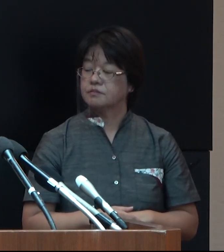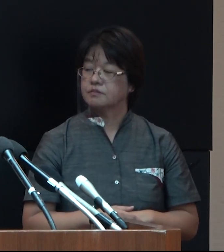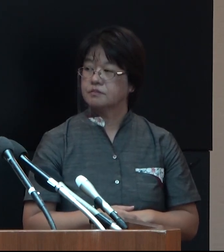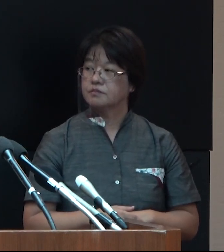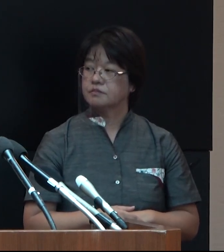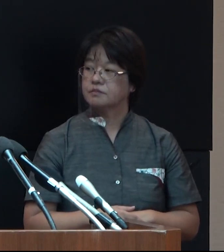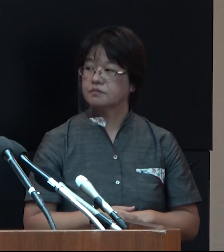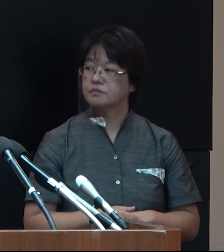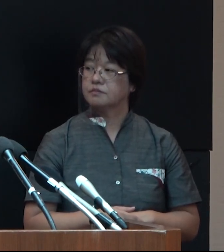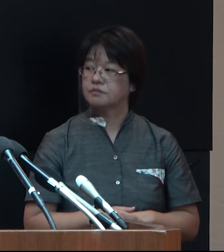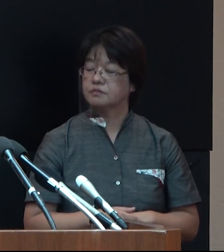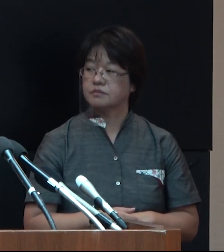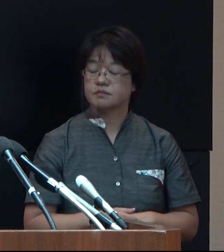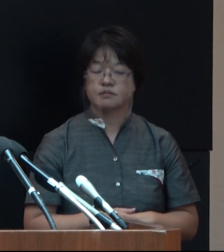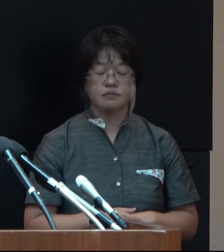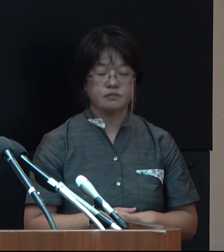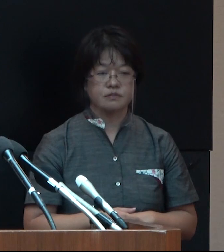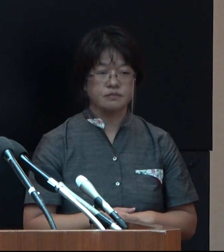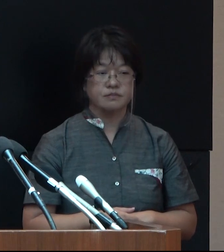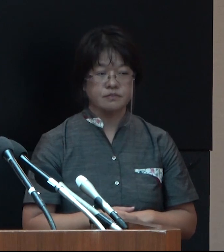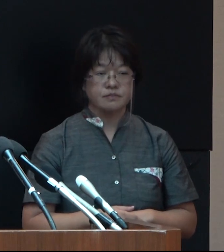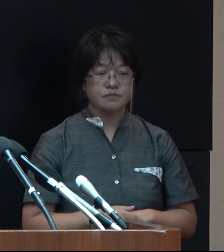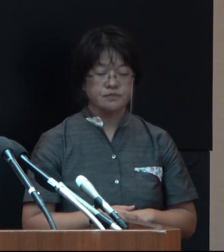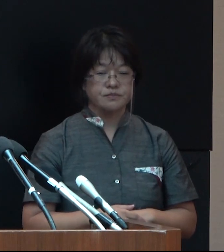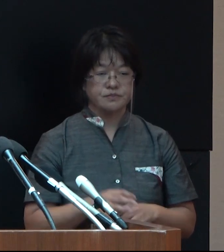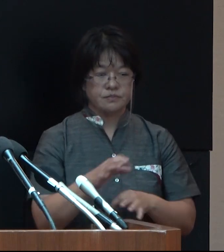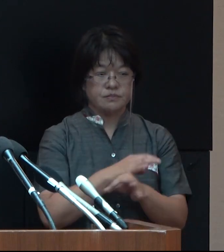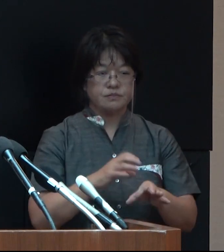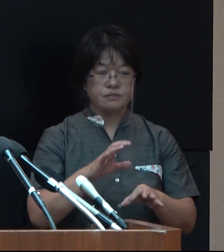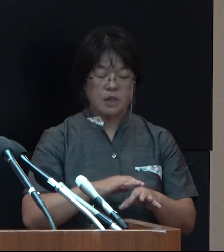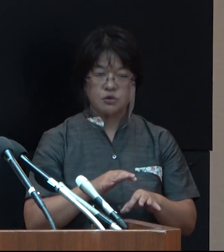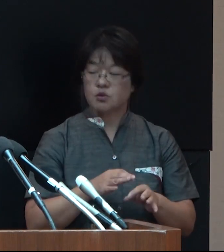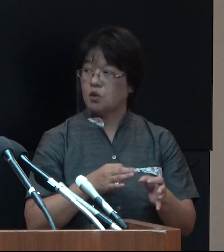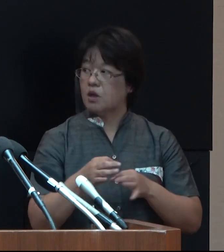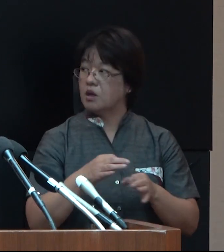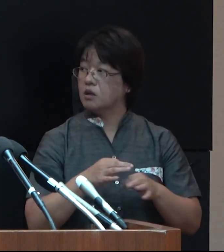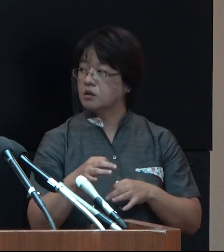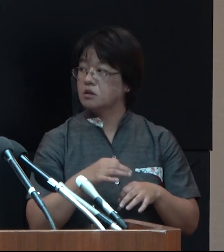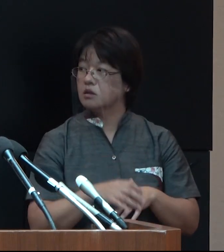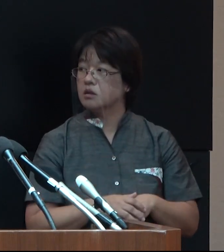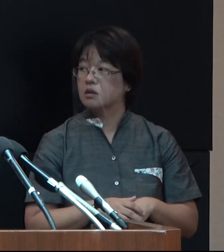酒類の提供7時、営業8時、 時短は